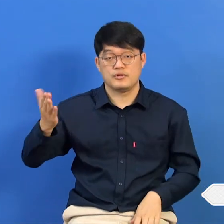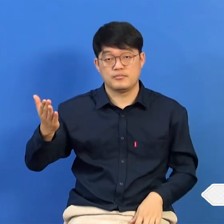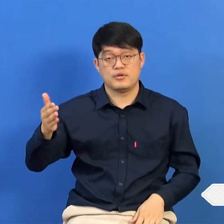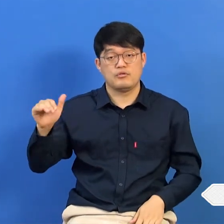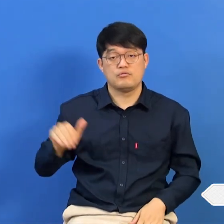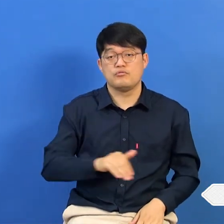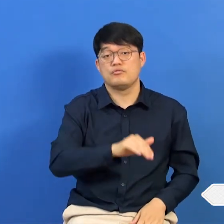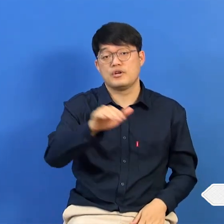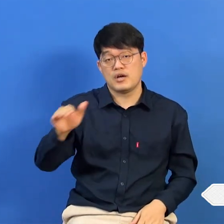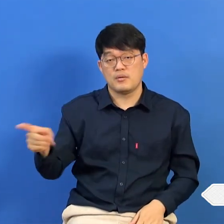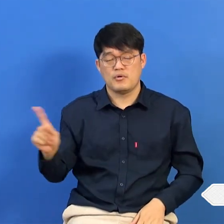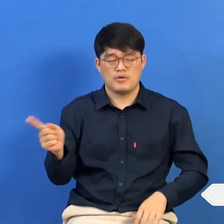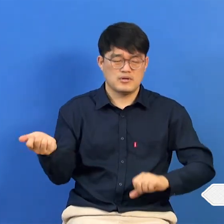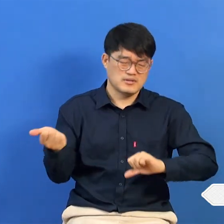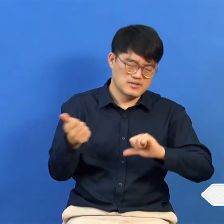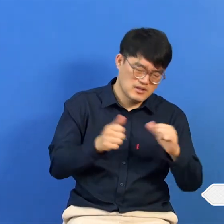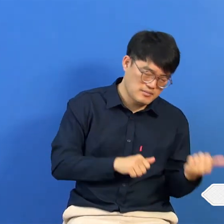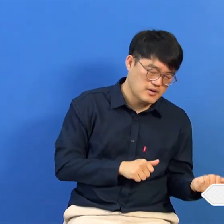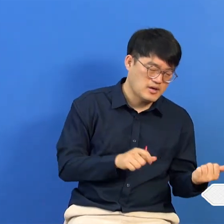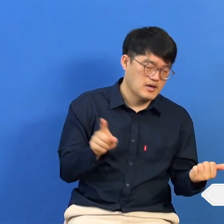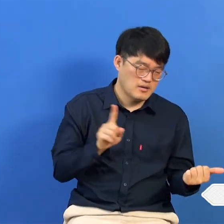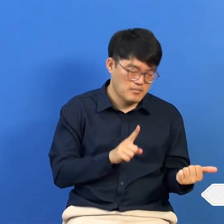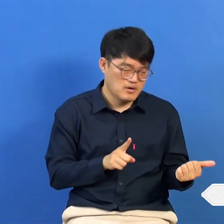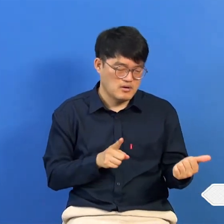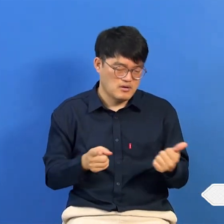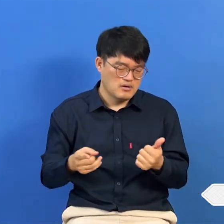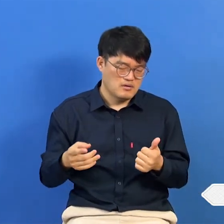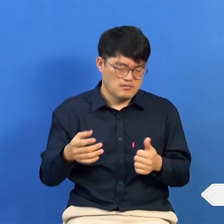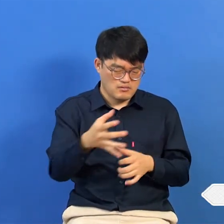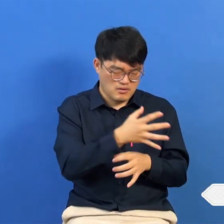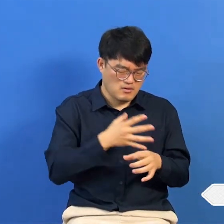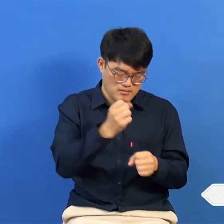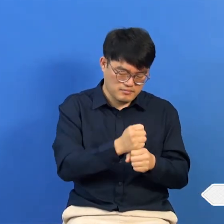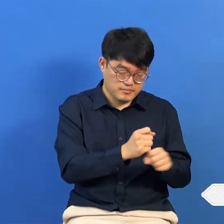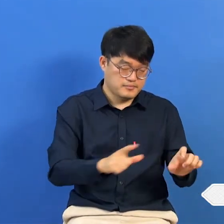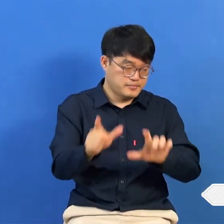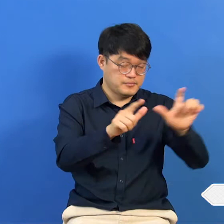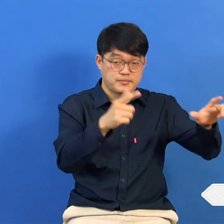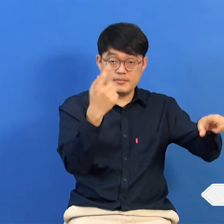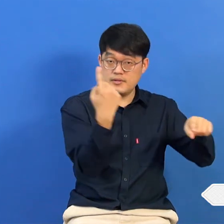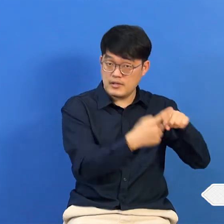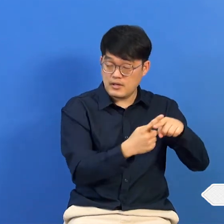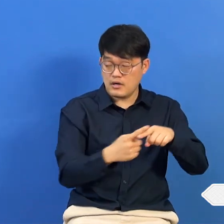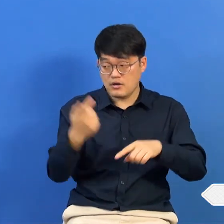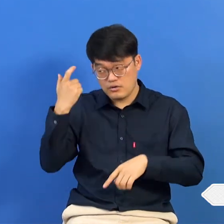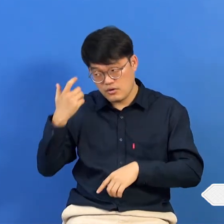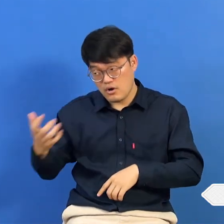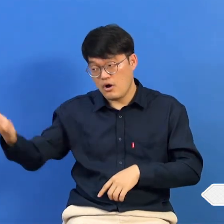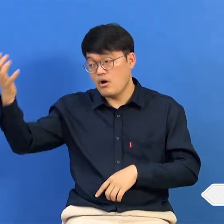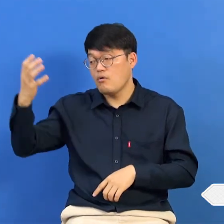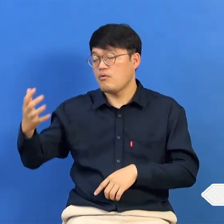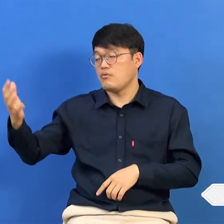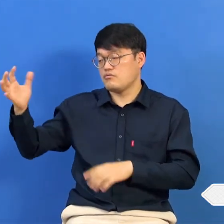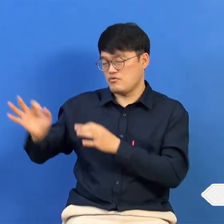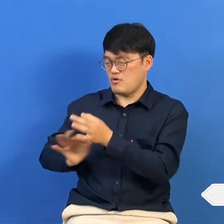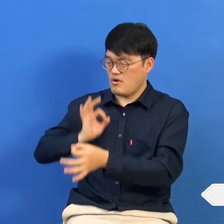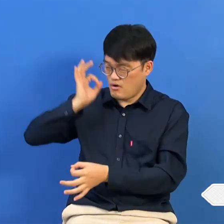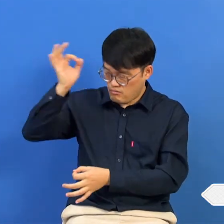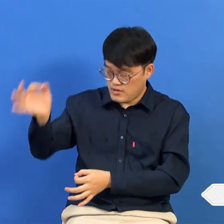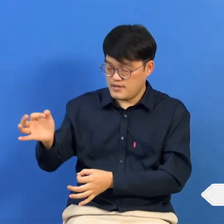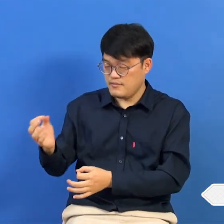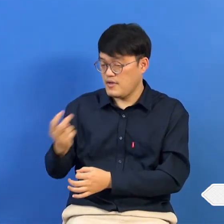이제 영원한 생명을 얻게 된 것은, 그렇게 옮기게 된 것은 은혜가 왕노릇해서 그렇게 된 것입니다.